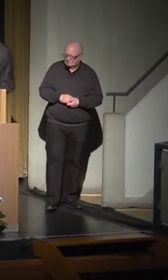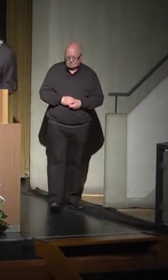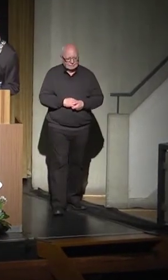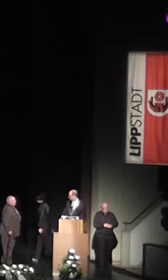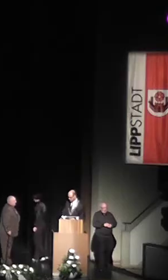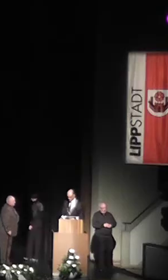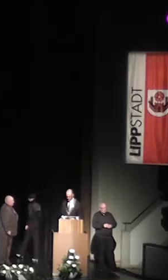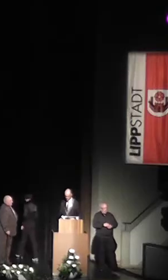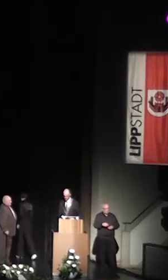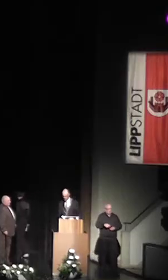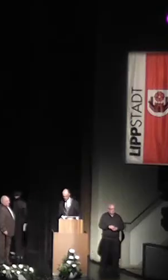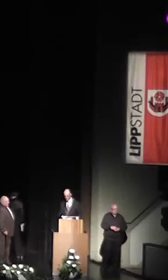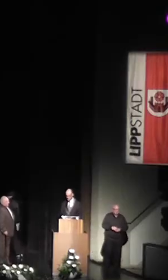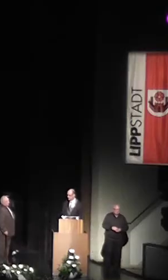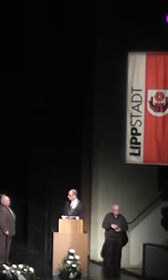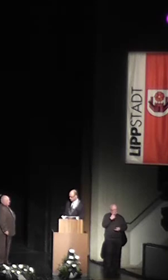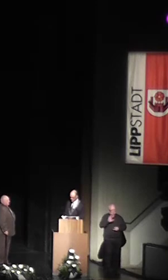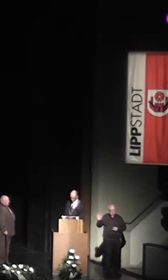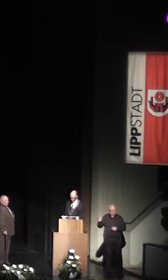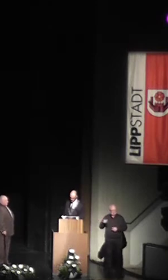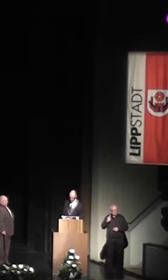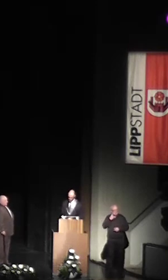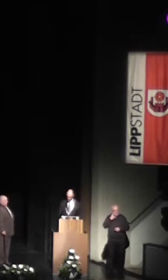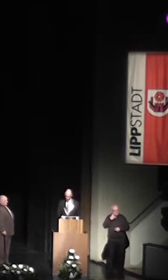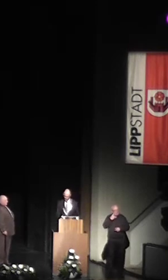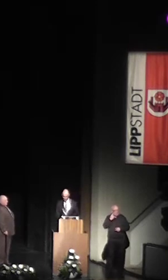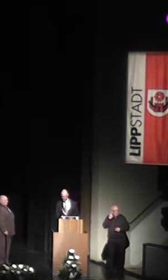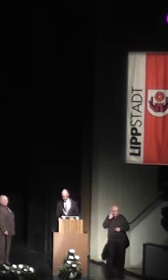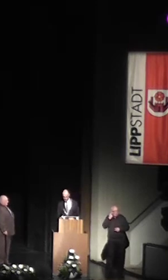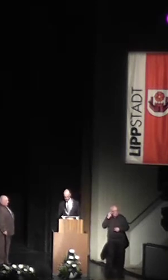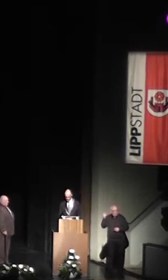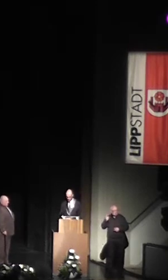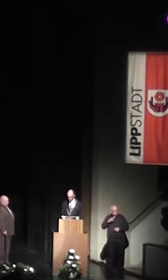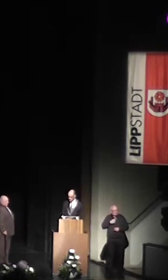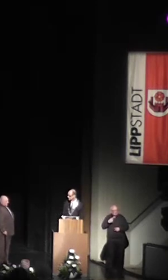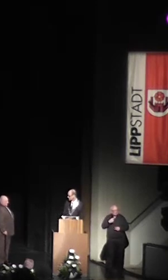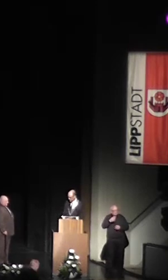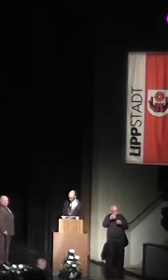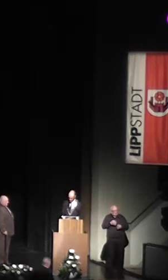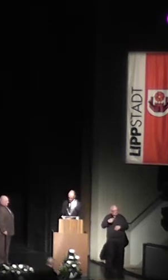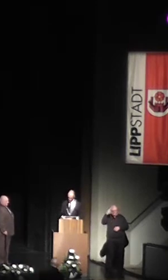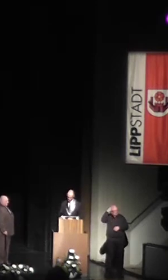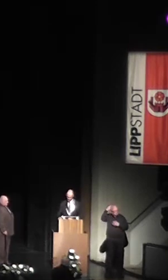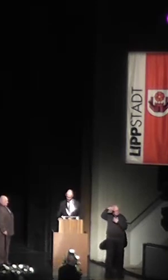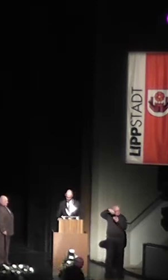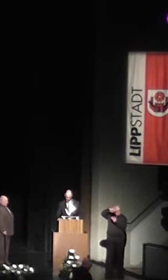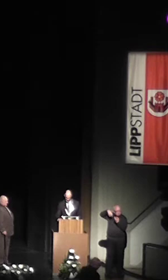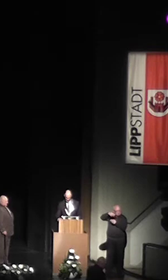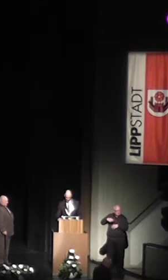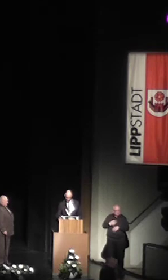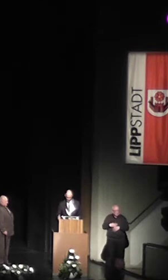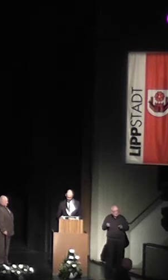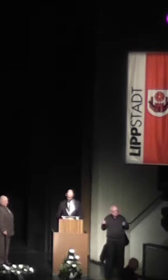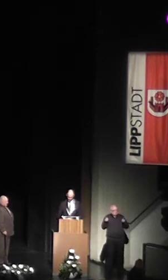Herr Koch, wenn man Ihren Namen hört, schießen einem direkt viele Dinge durch den Kopf. Mir ist als allererstes der Treff am